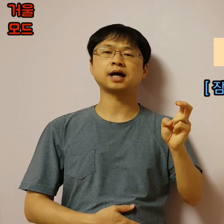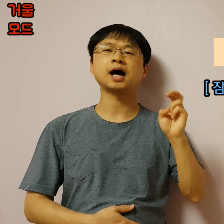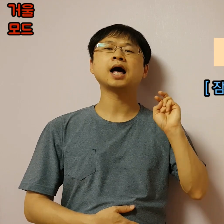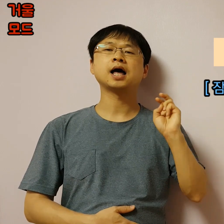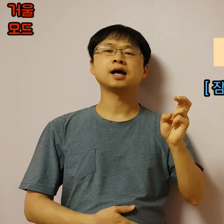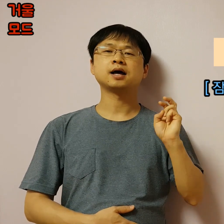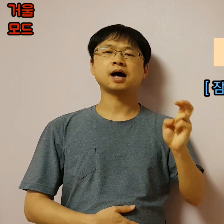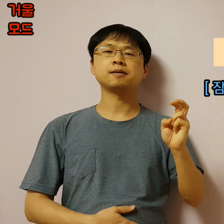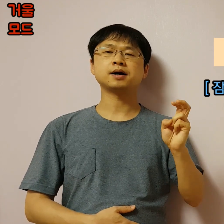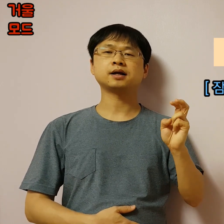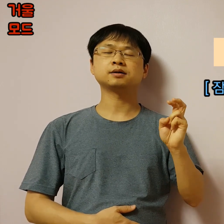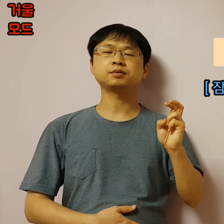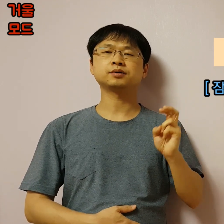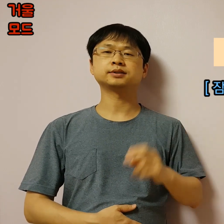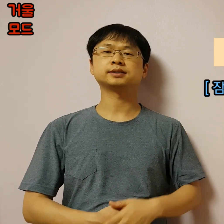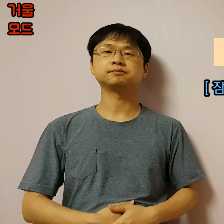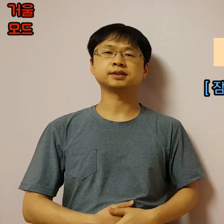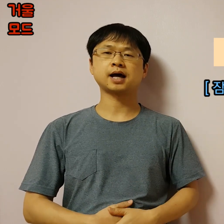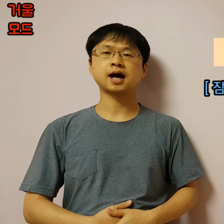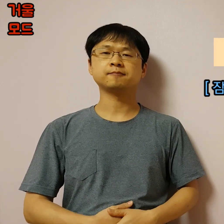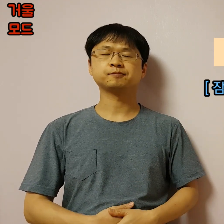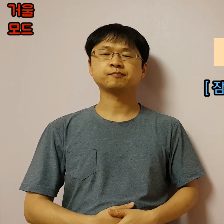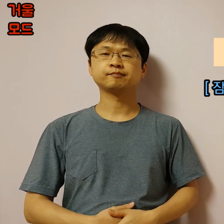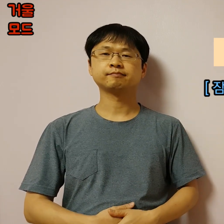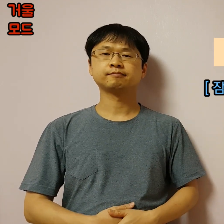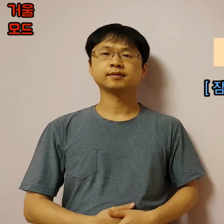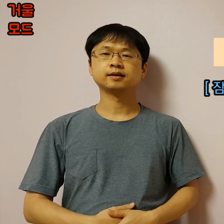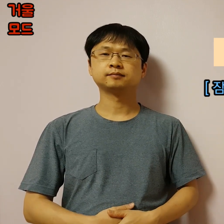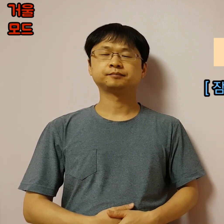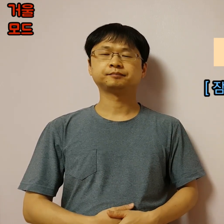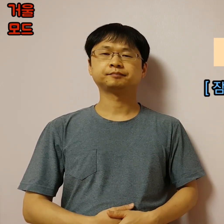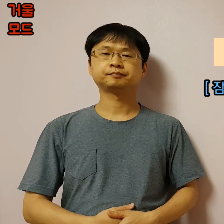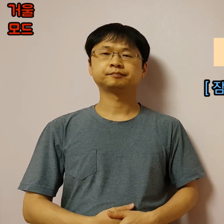있습니다. 아마라는 표현을 썼습니다.